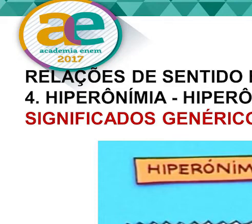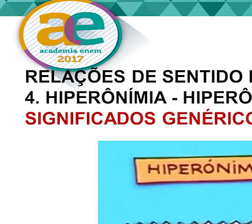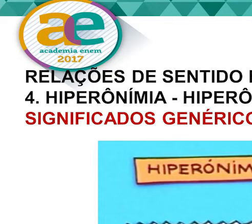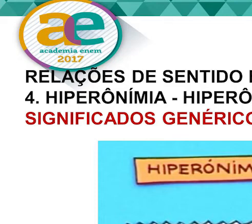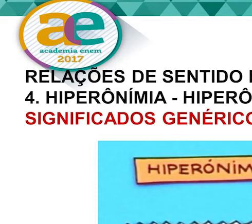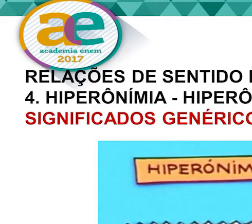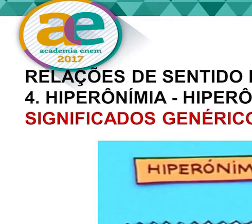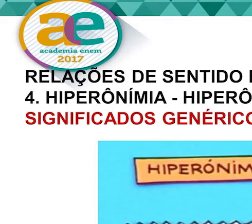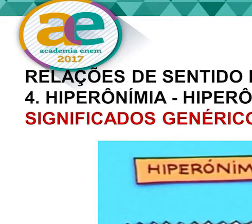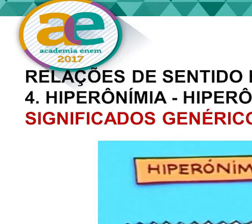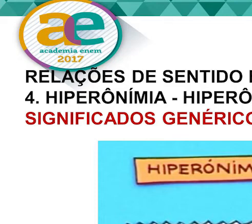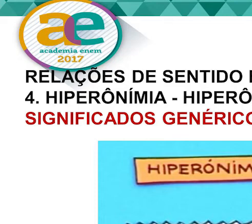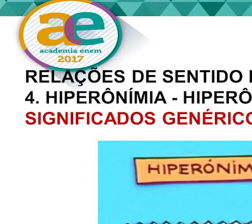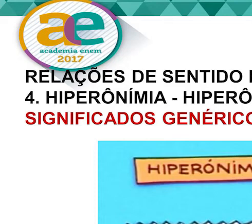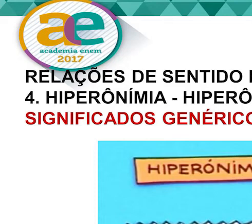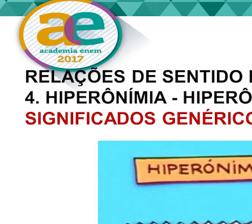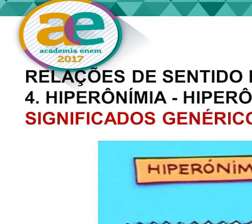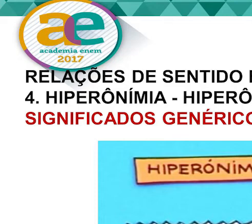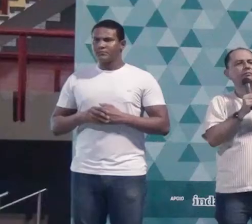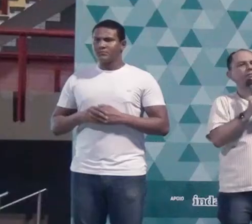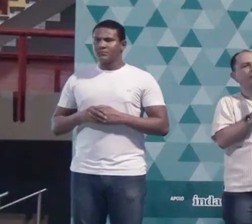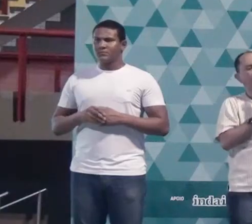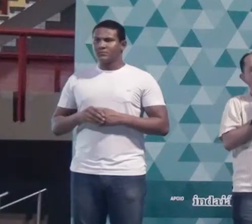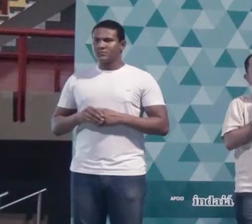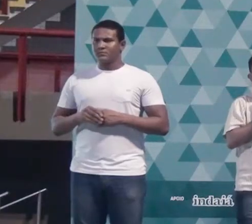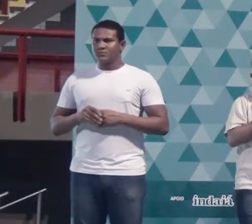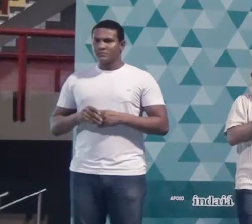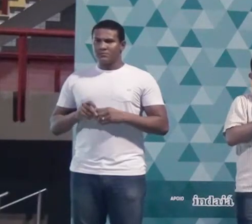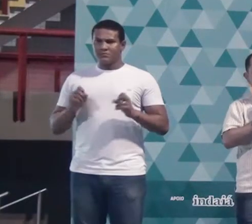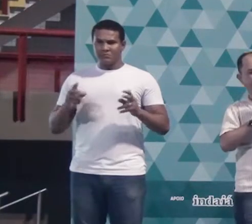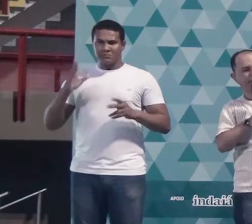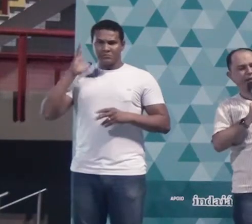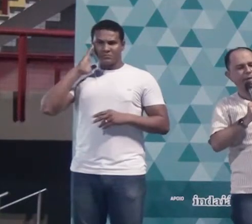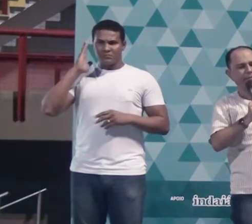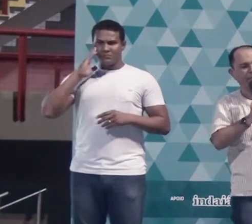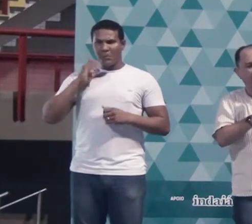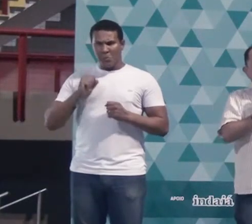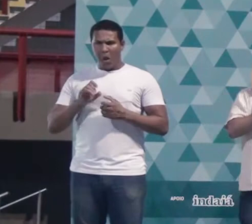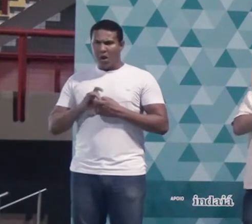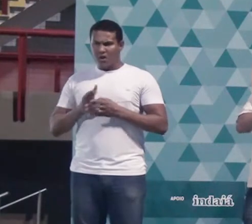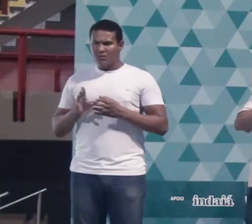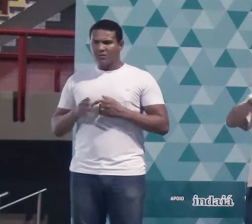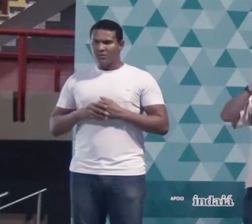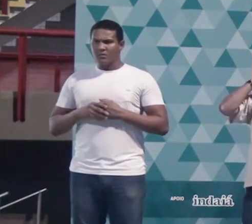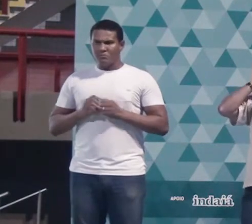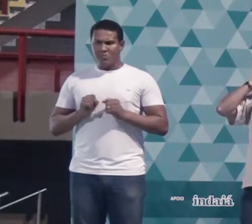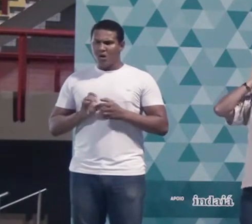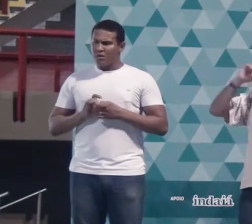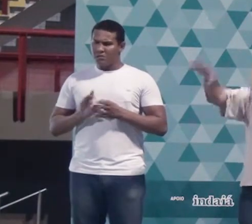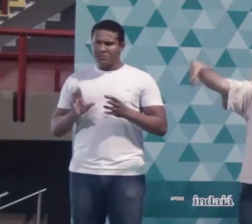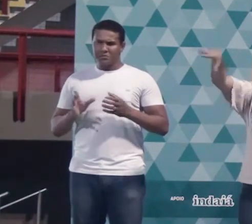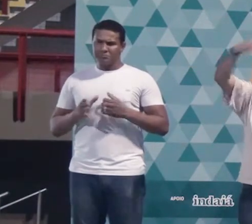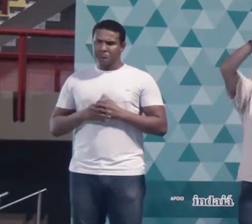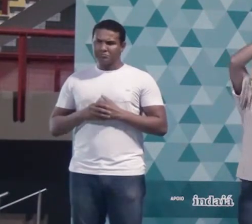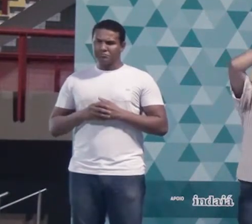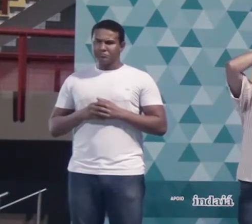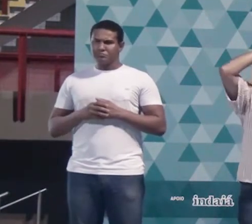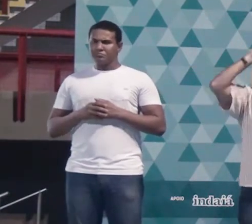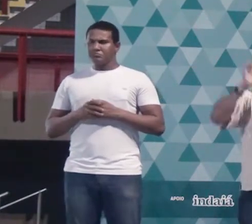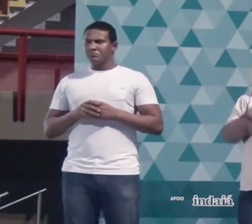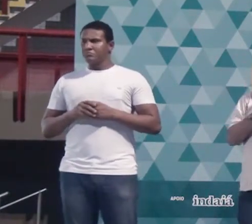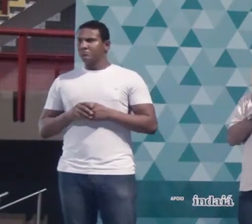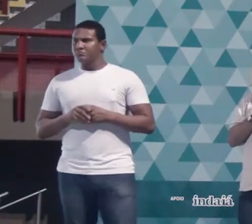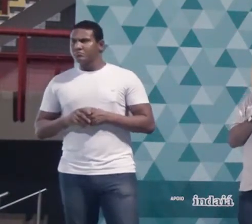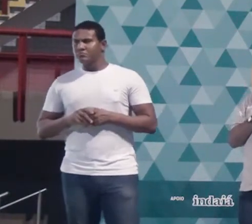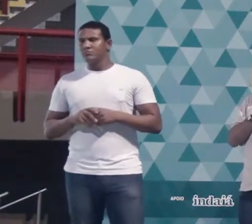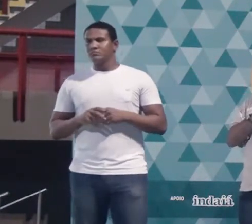bombom. Entendeu? Uma vez, só para terminar, uma menininha, aluna